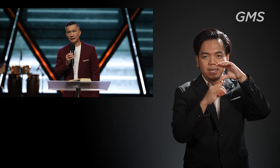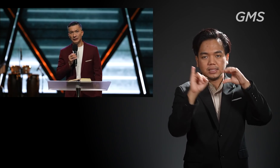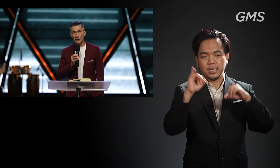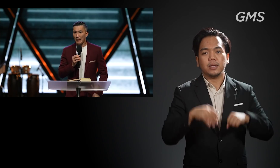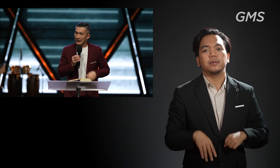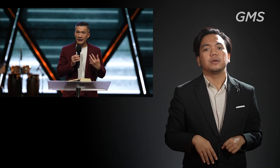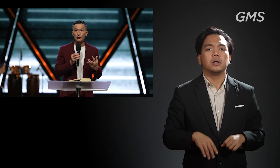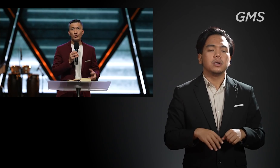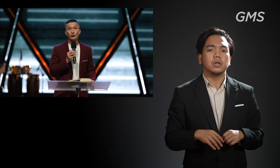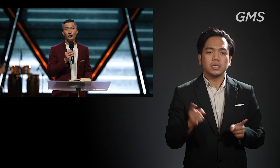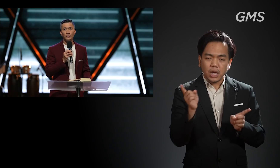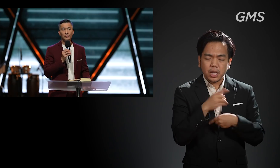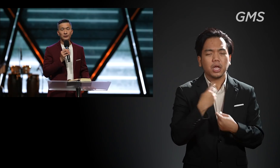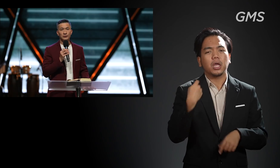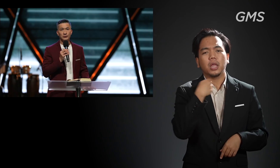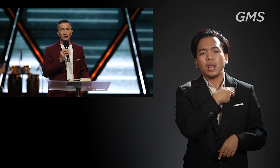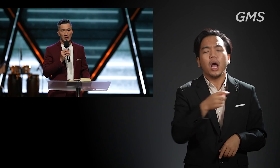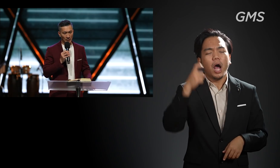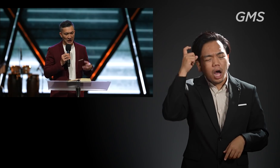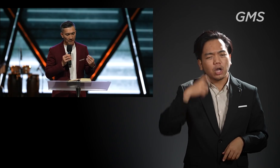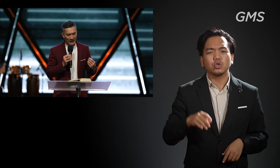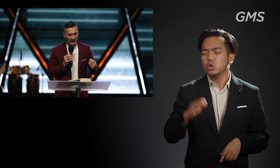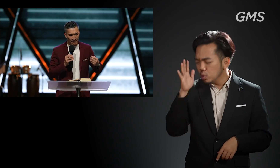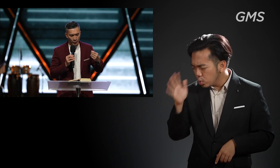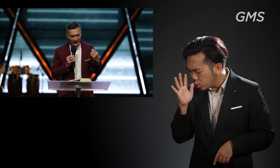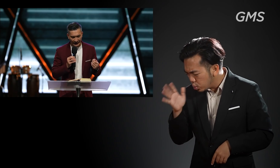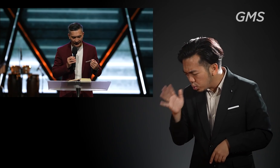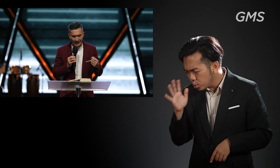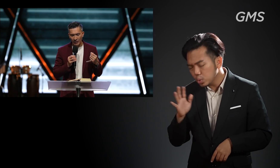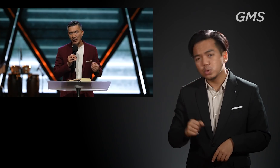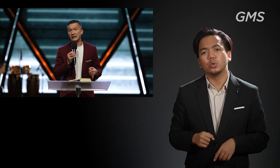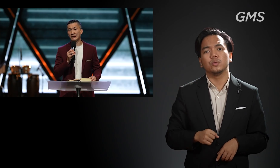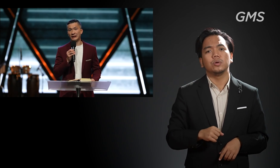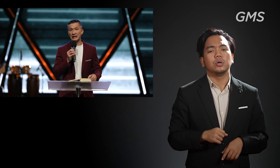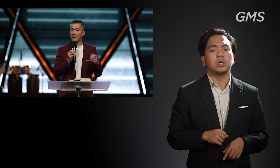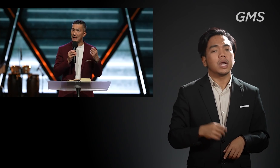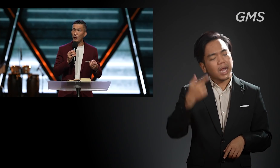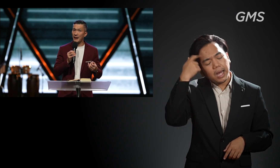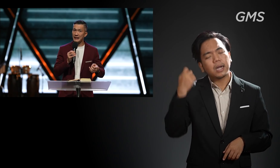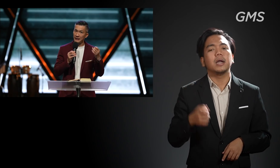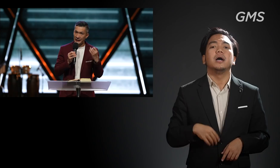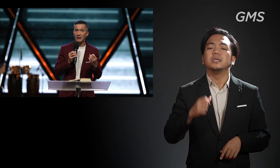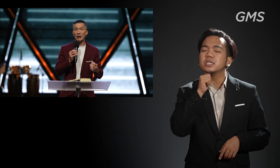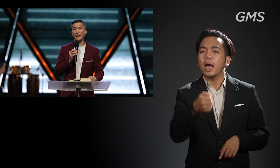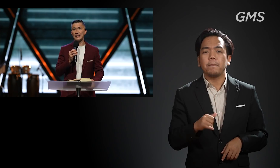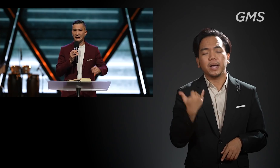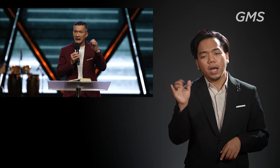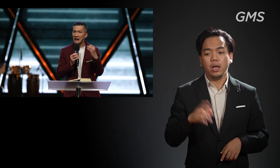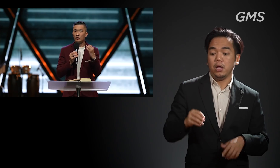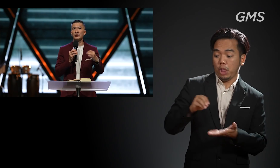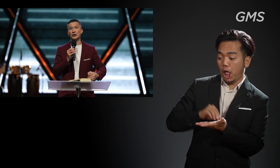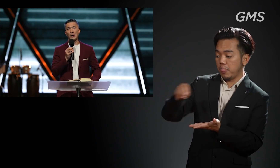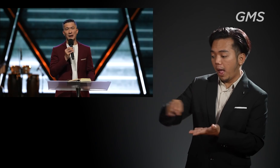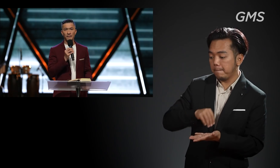cita-cita, maka kita harus sungguh-sungguh. Sebab siapa yang menabur sedikit, dia menuai sedikit. Siapa menabur banyak, dia menuai banyak.